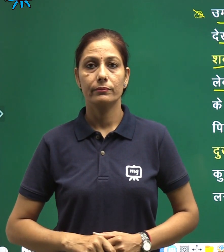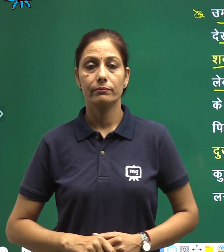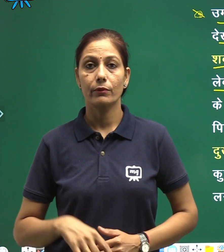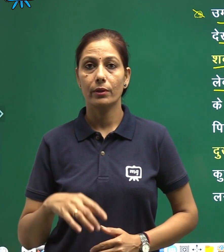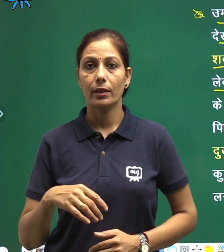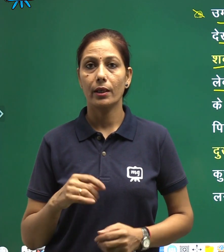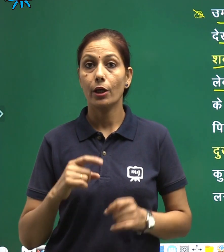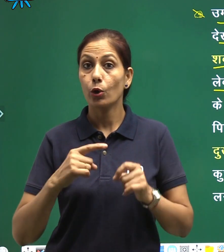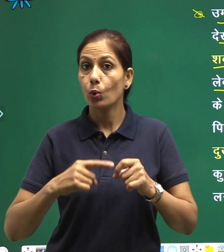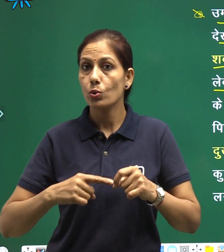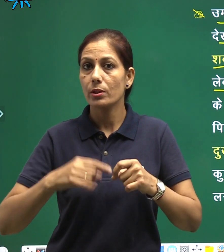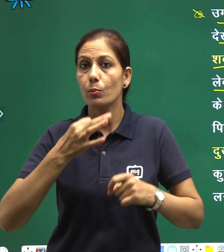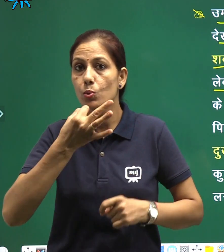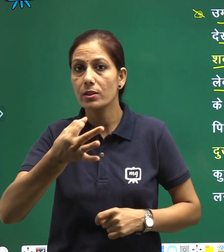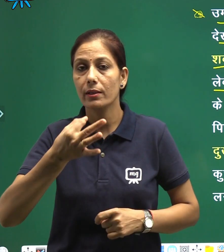सवाल करते हैं।